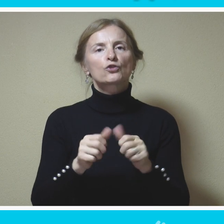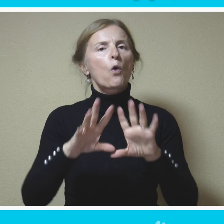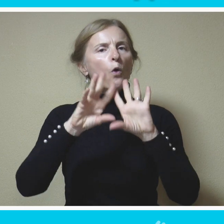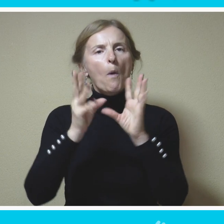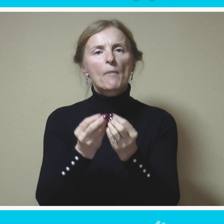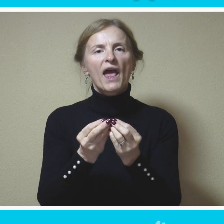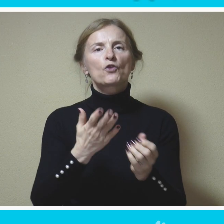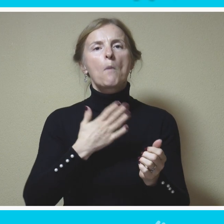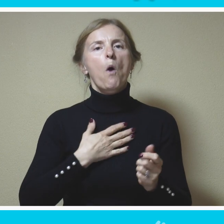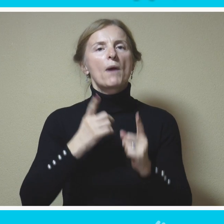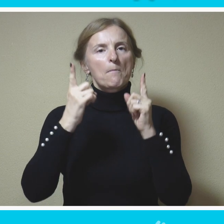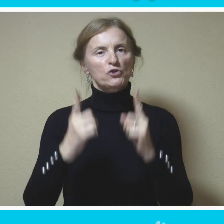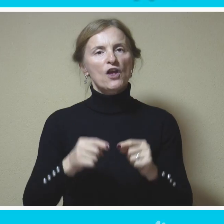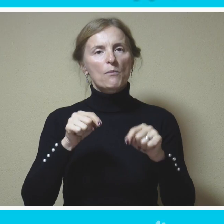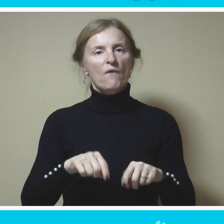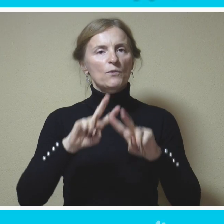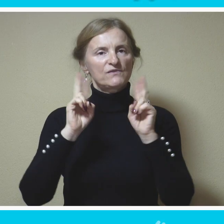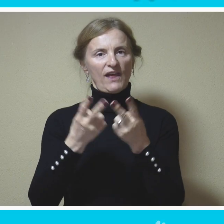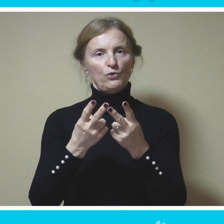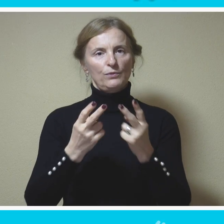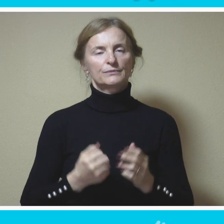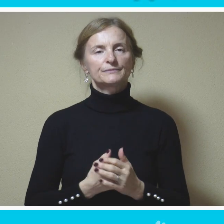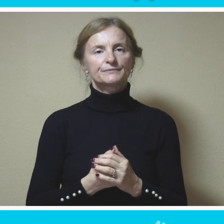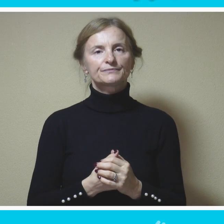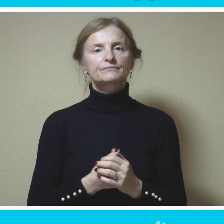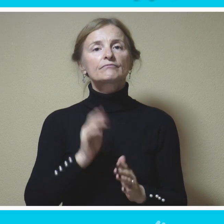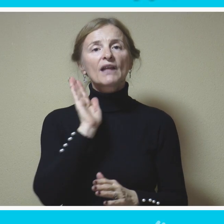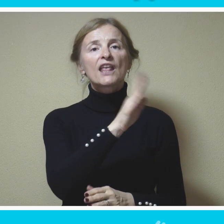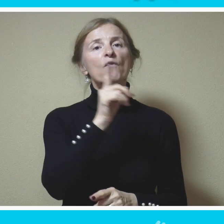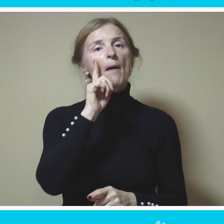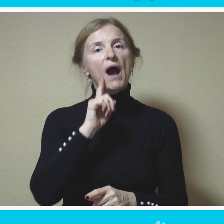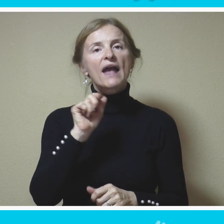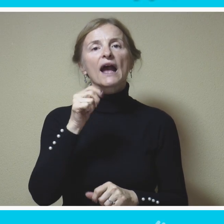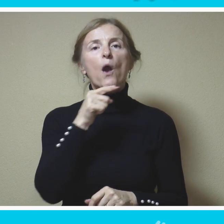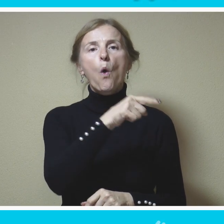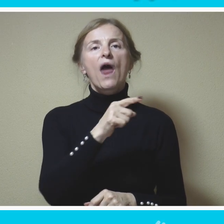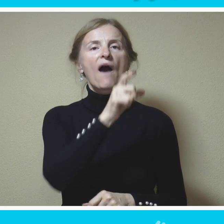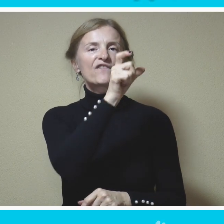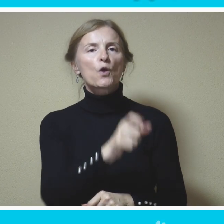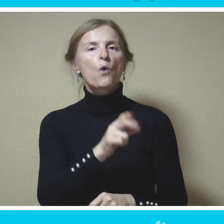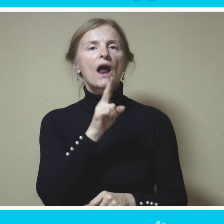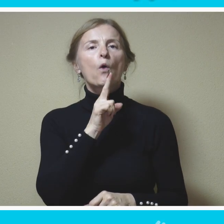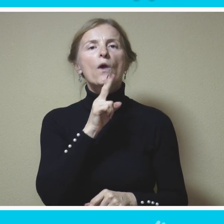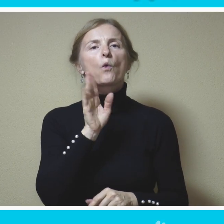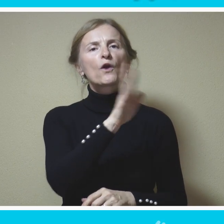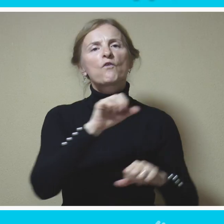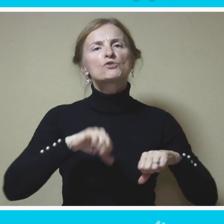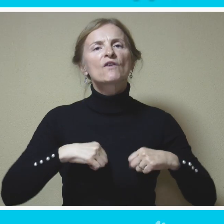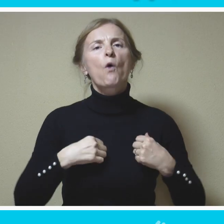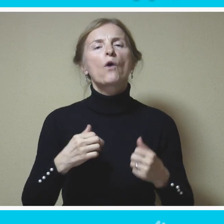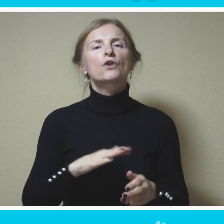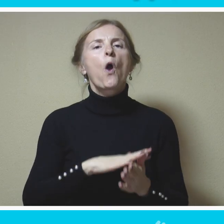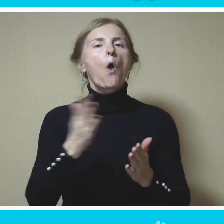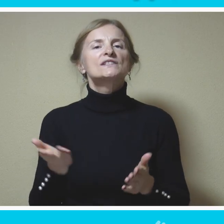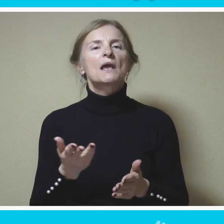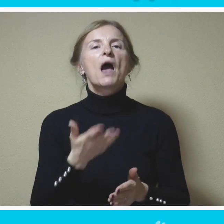sportu, u kompletnom mom postojanju na ovom svijetu i na ovoj planeti. Njegova majka je ona figura u životu koja